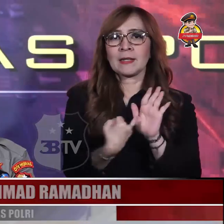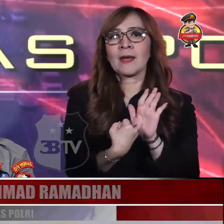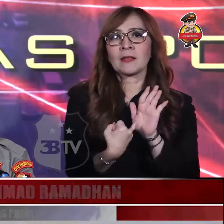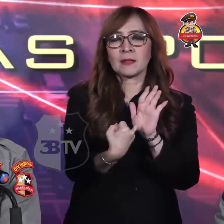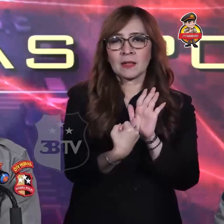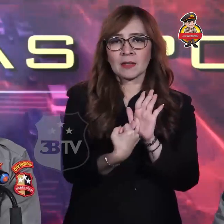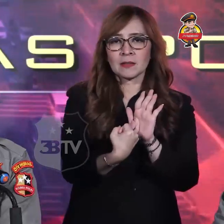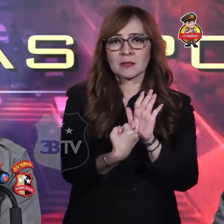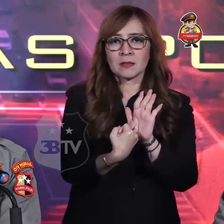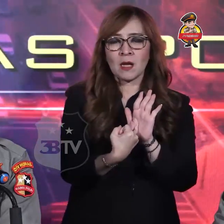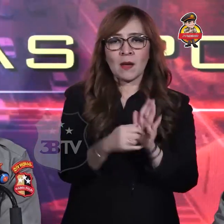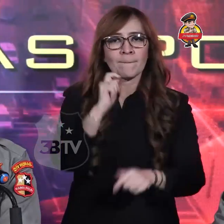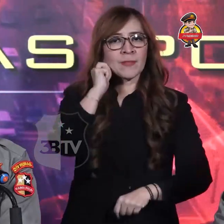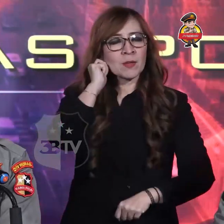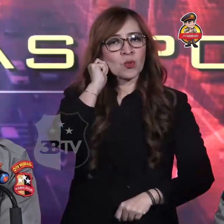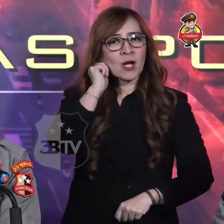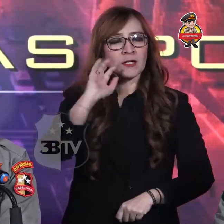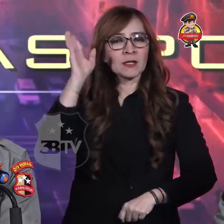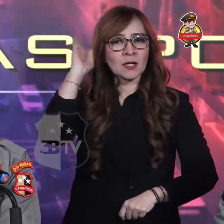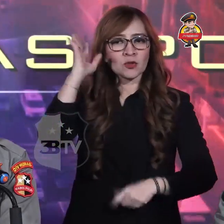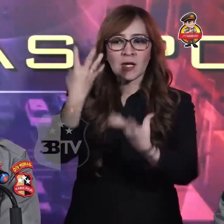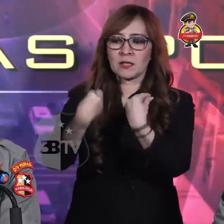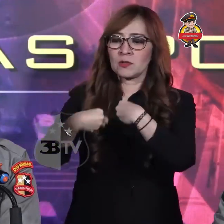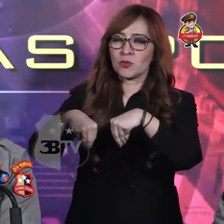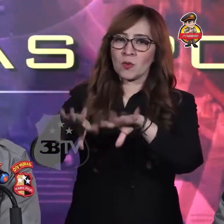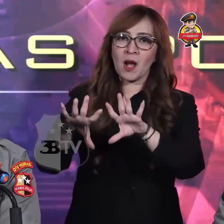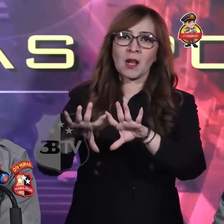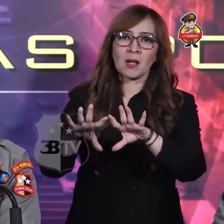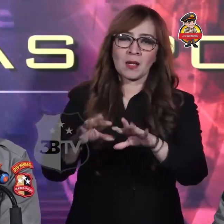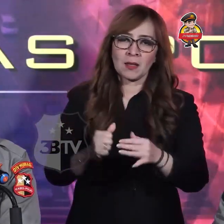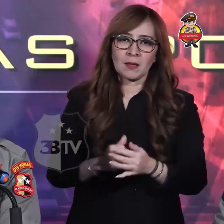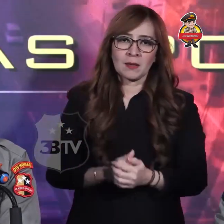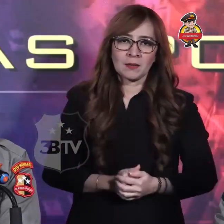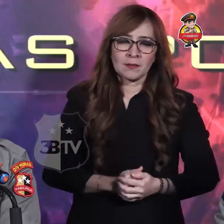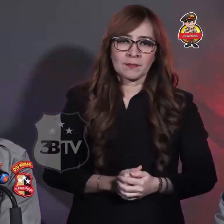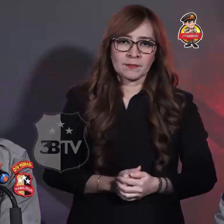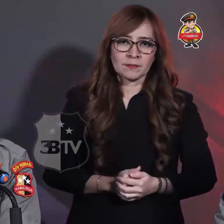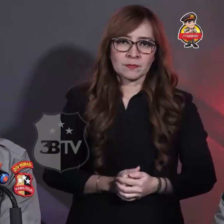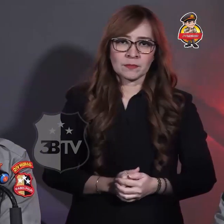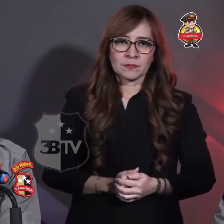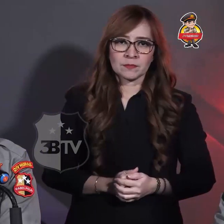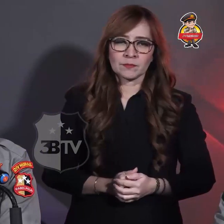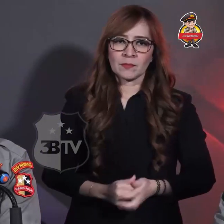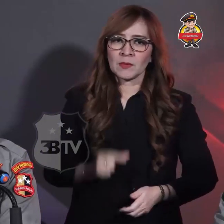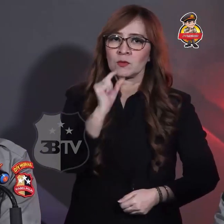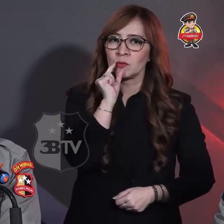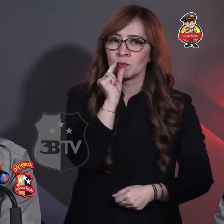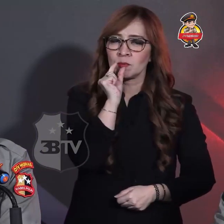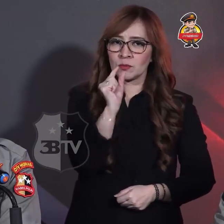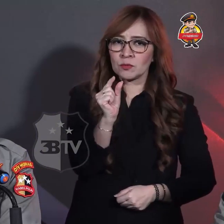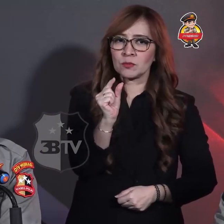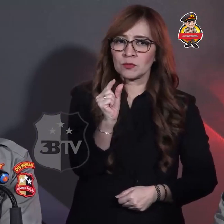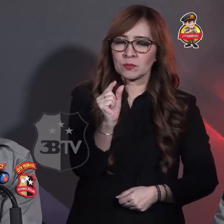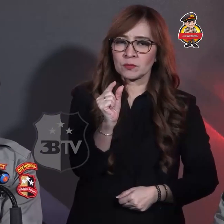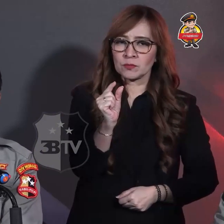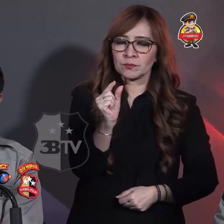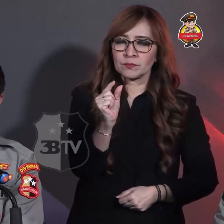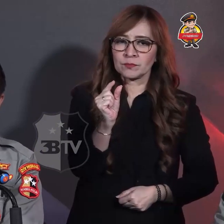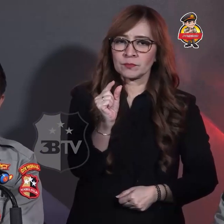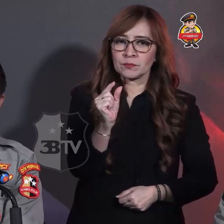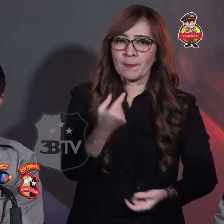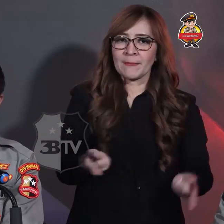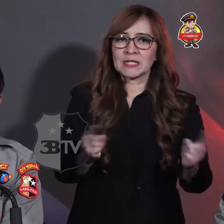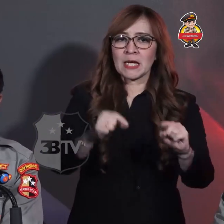wanita, ya, dua orang wanita yang telah dijual kepada seseorang untuk melakukan perbuatan. Jadi